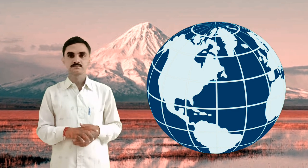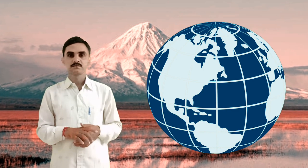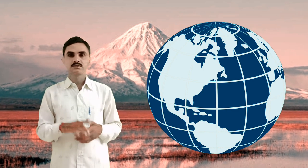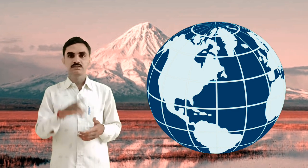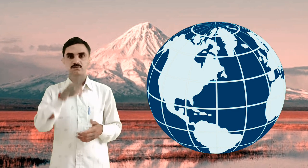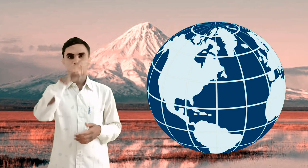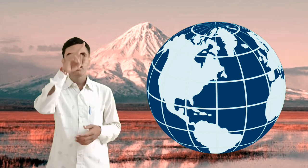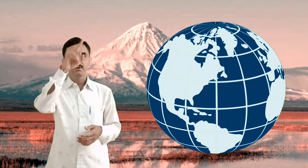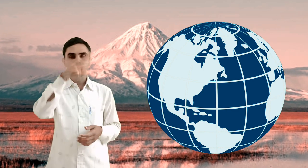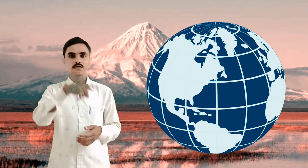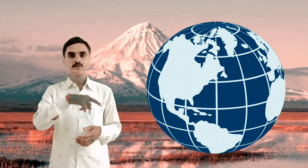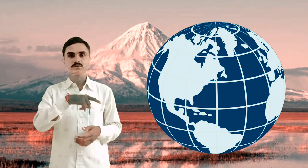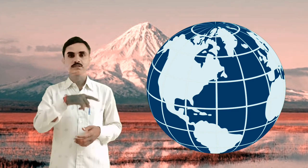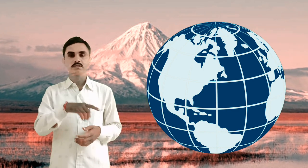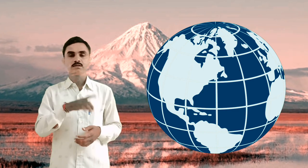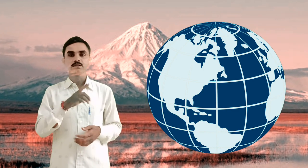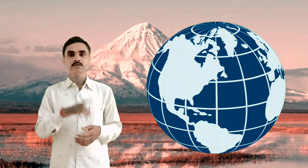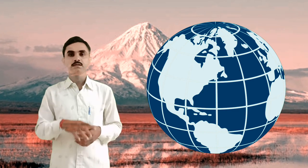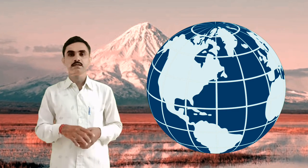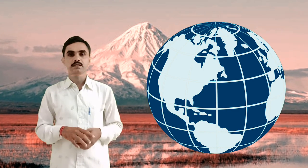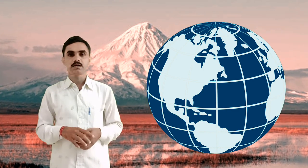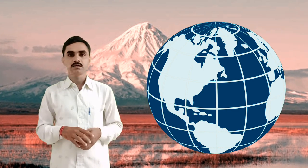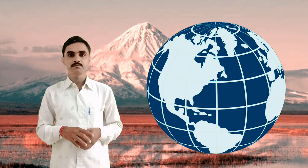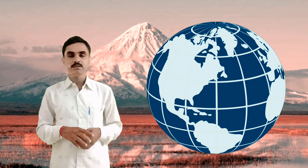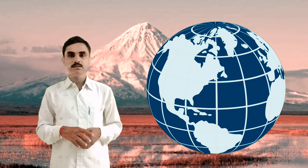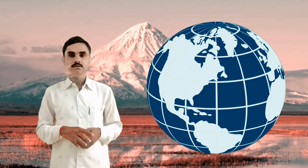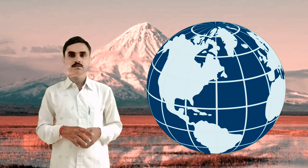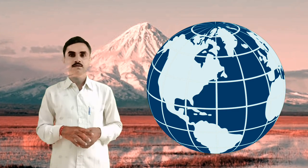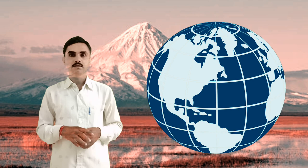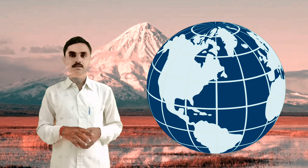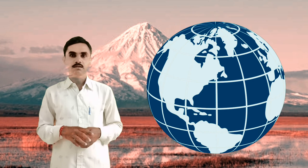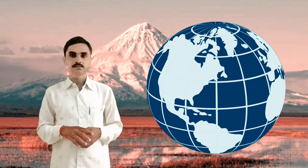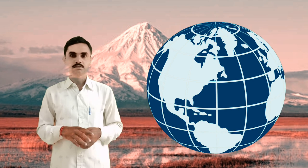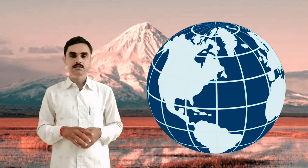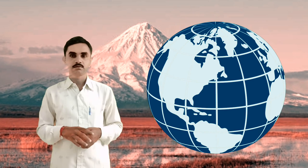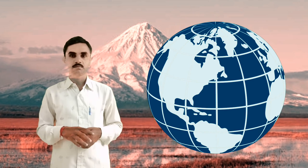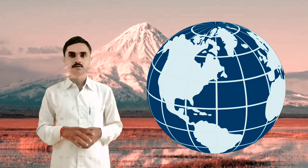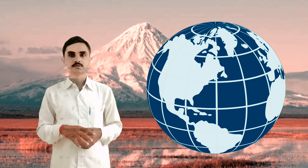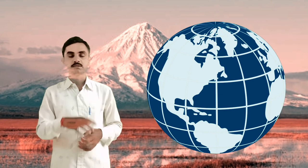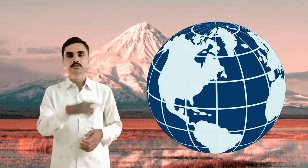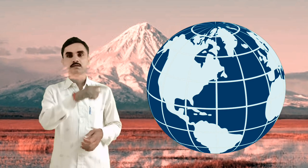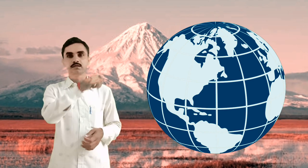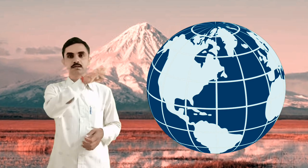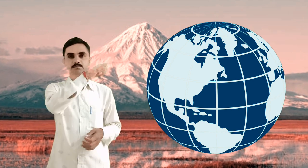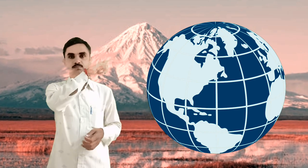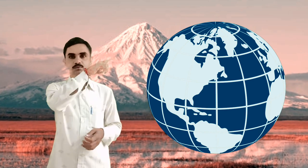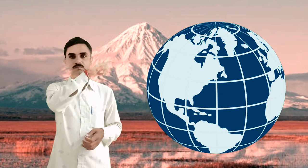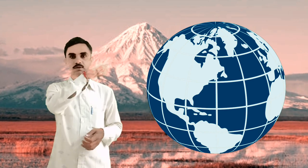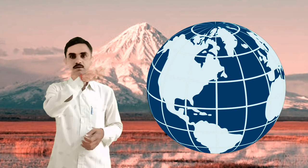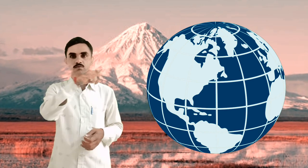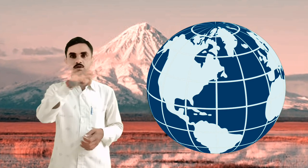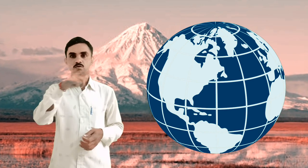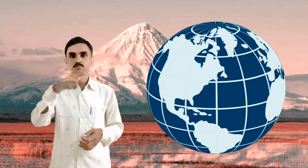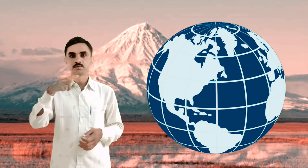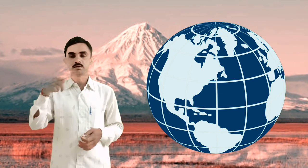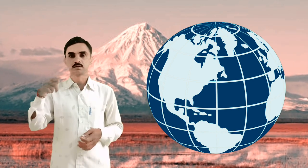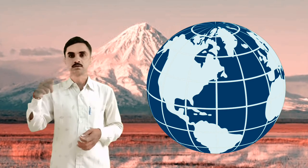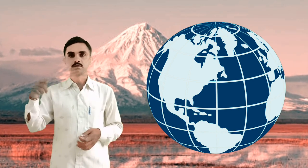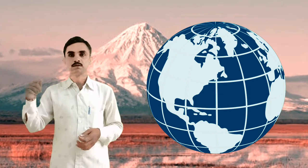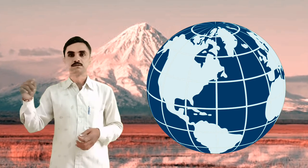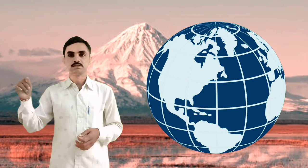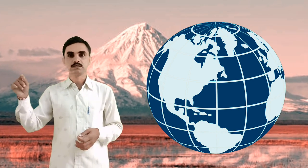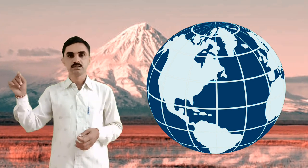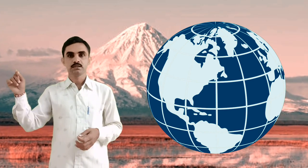शकशो। जे ऊभी रेखाओ छे तेने काल्पनिक रेखांश कहेवामां आवे छे अने पृथ्वीना गोळा